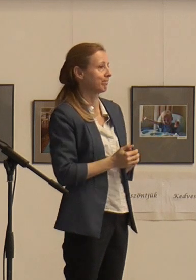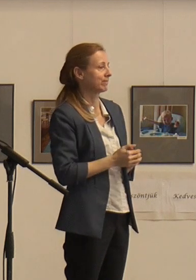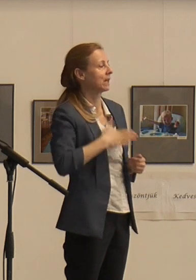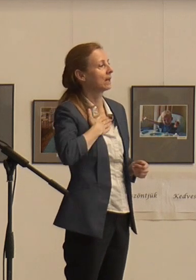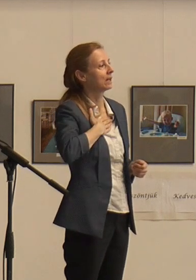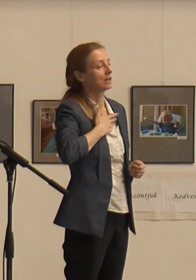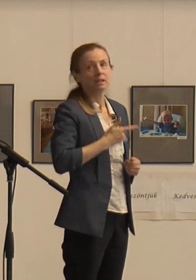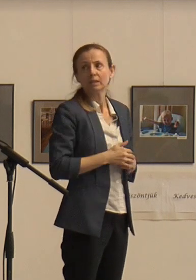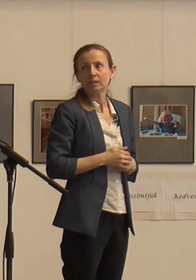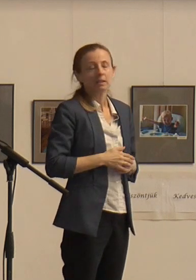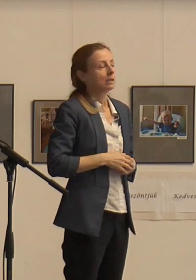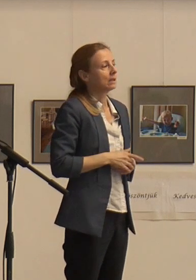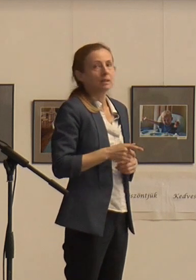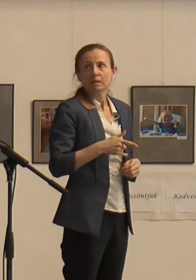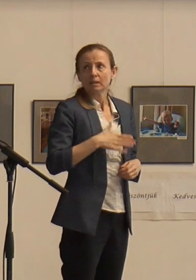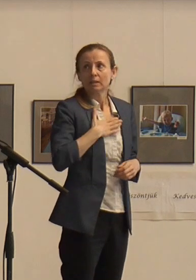Szeretném